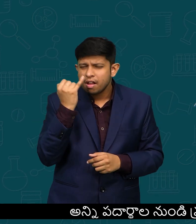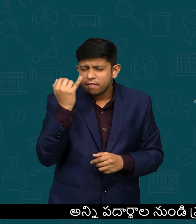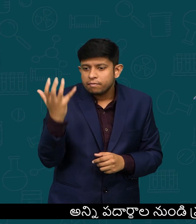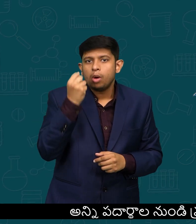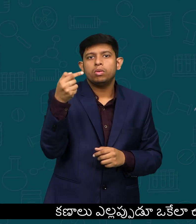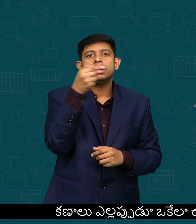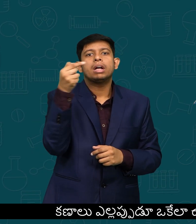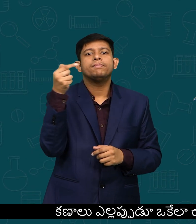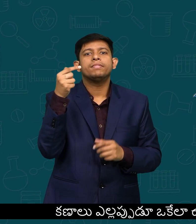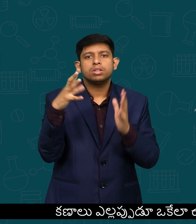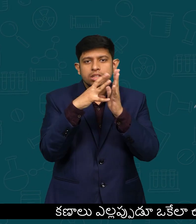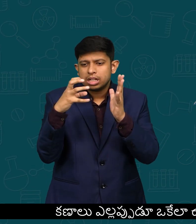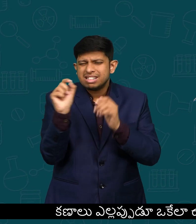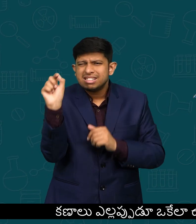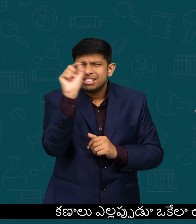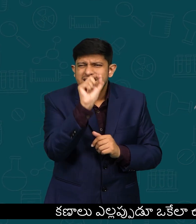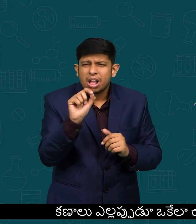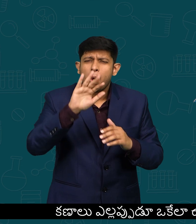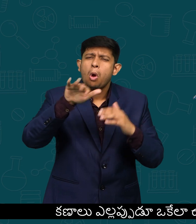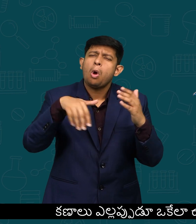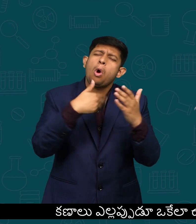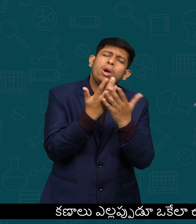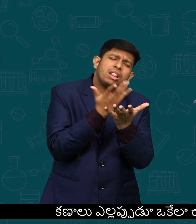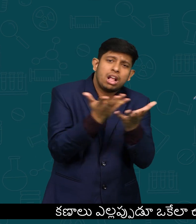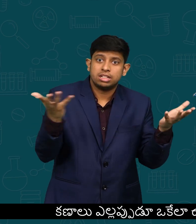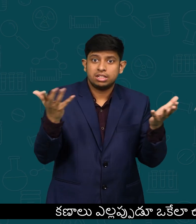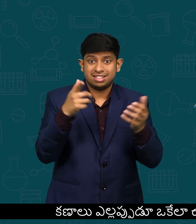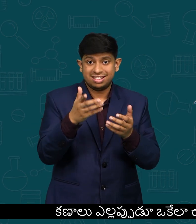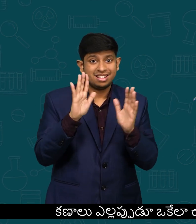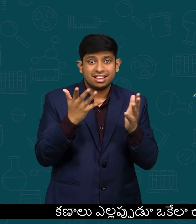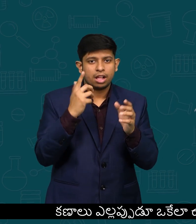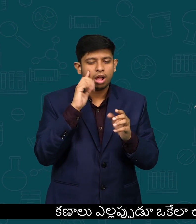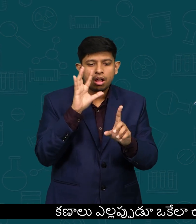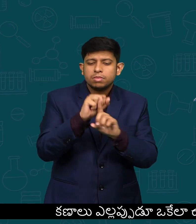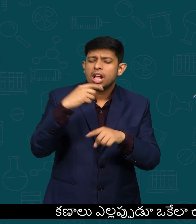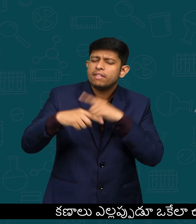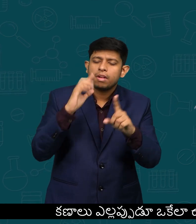చేయబడిన కణాలు ఎల్లప్పుడూ ఒకేలా ఉన్నాయని అతను కనుగొన్నాడు.